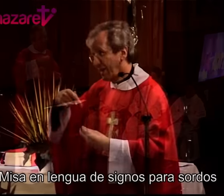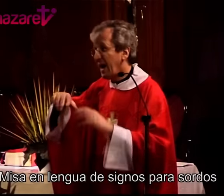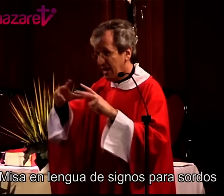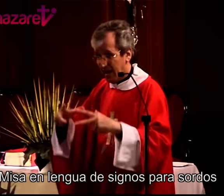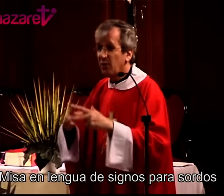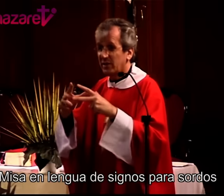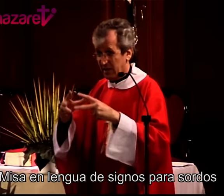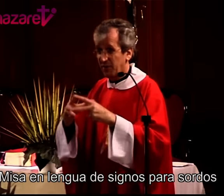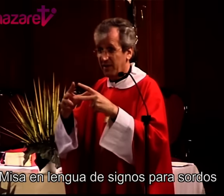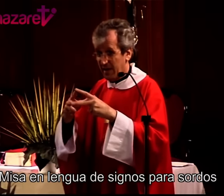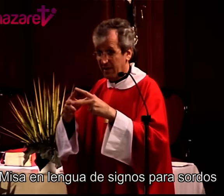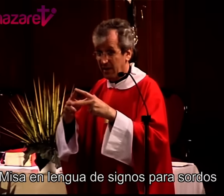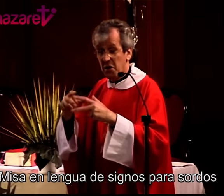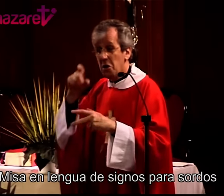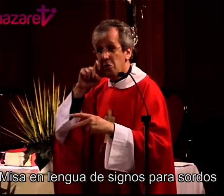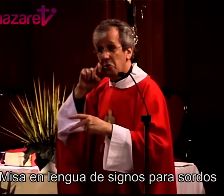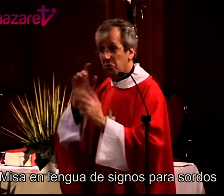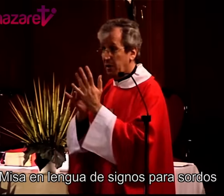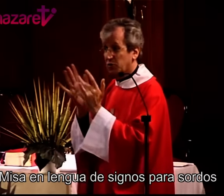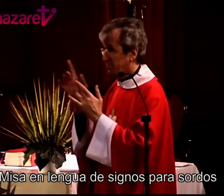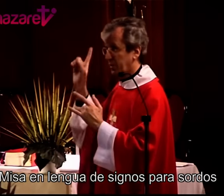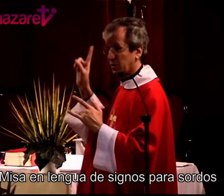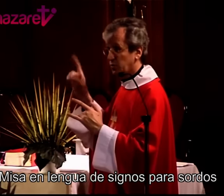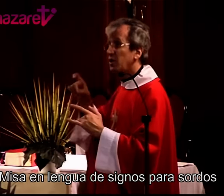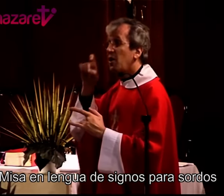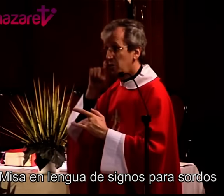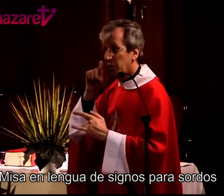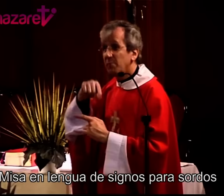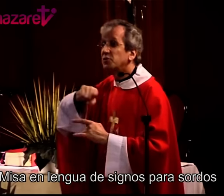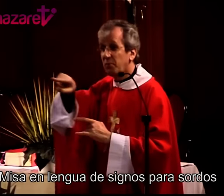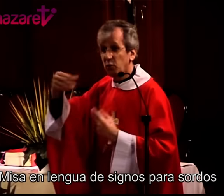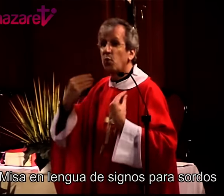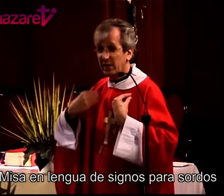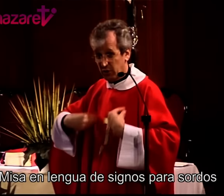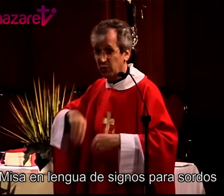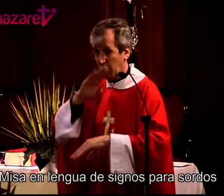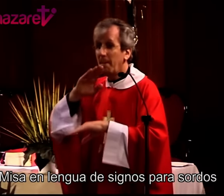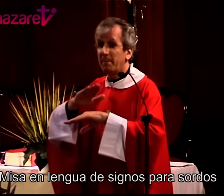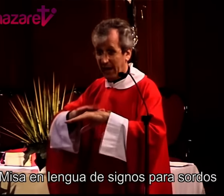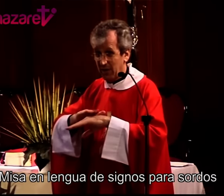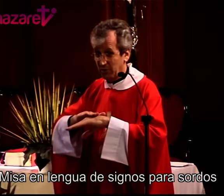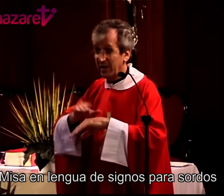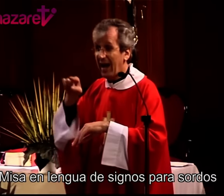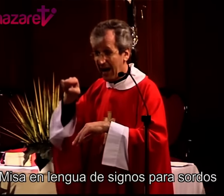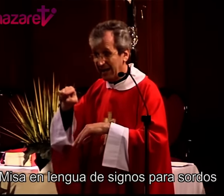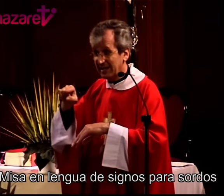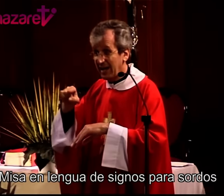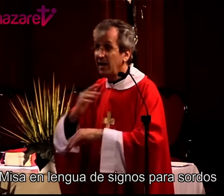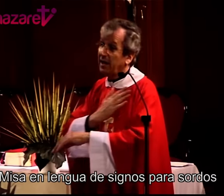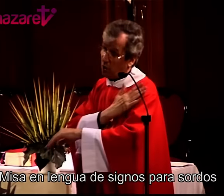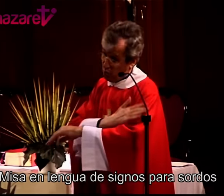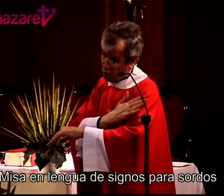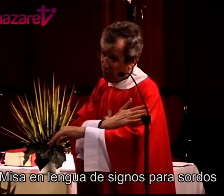mal que hay en nuestra sociedad. No lloremos por Jesús, lloremos por nuestros pecados. Ahí